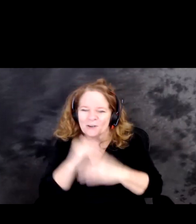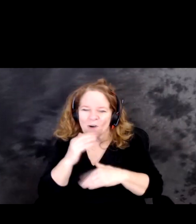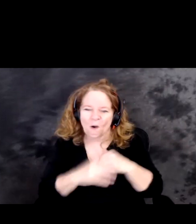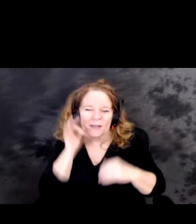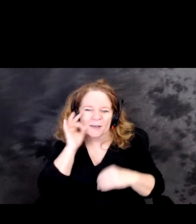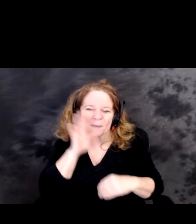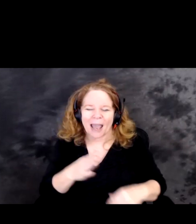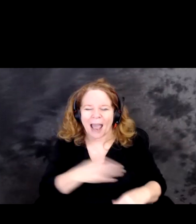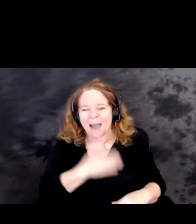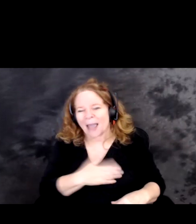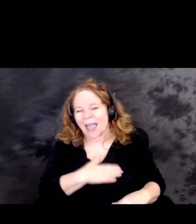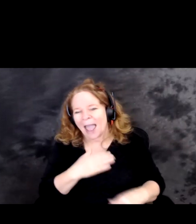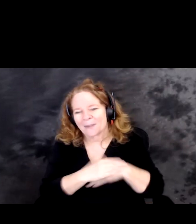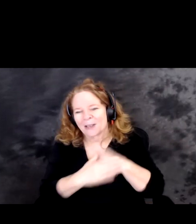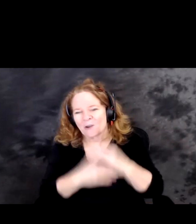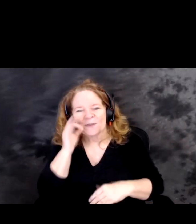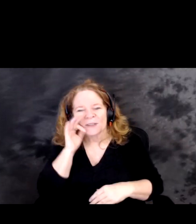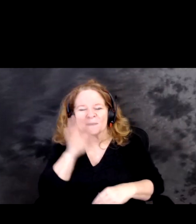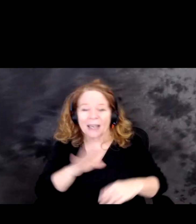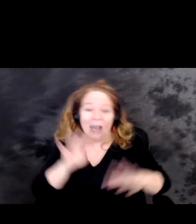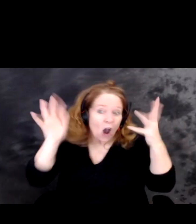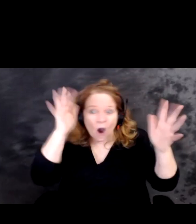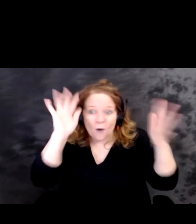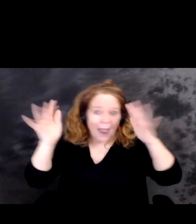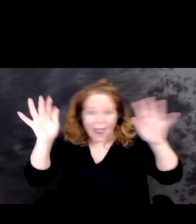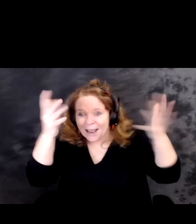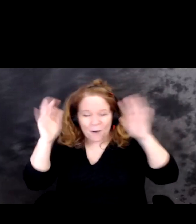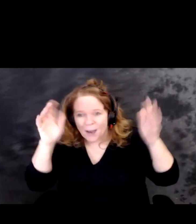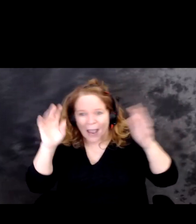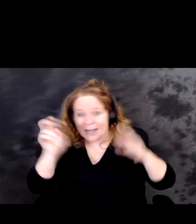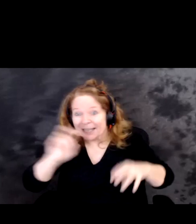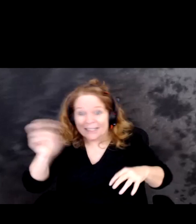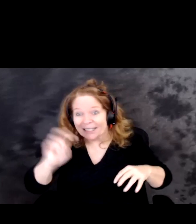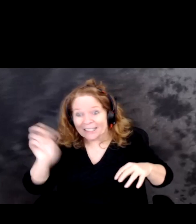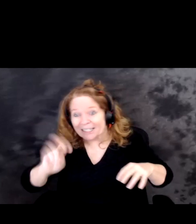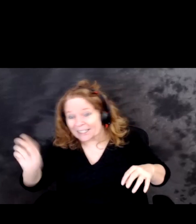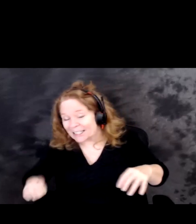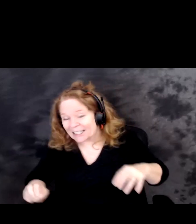Yo soy una abeja muy contenta. ¡Hurra!